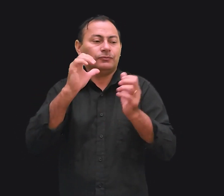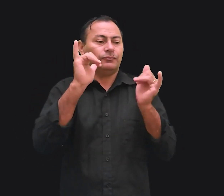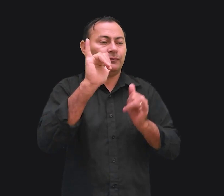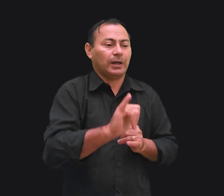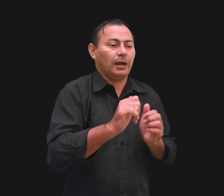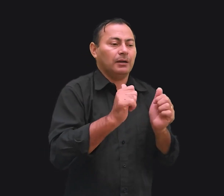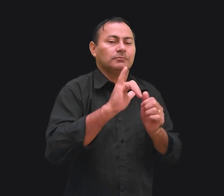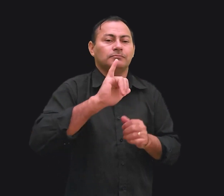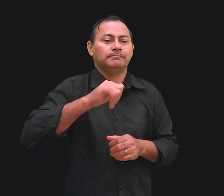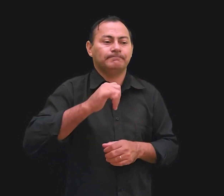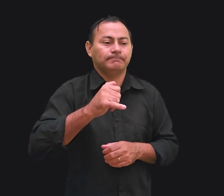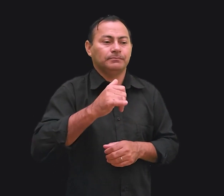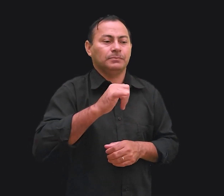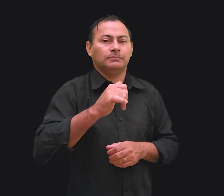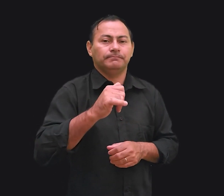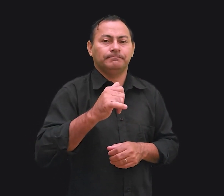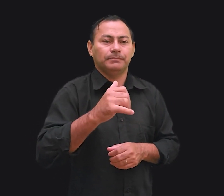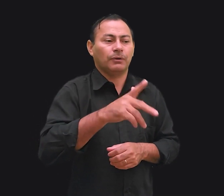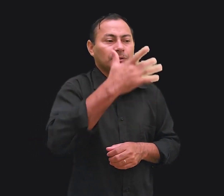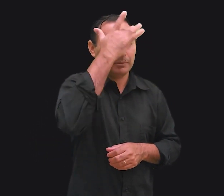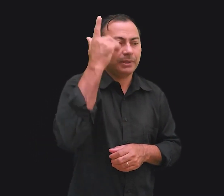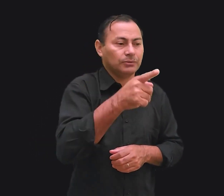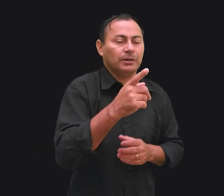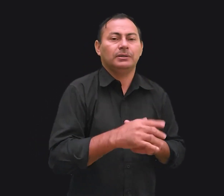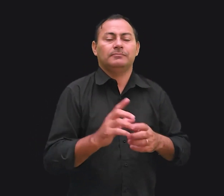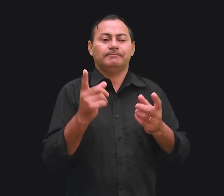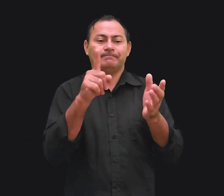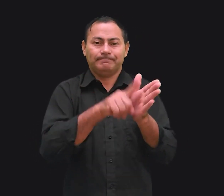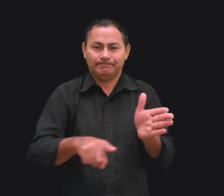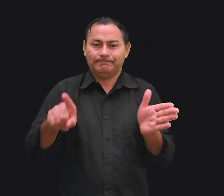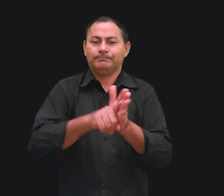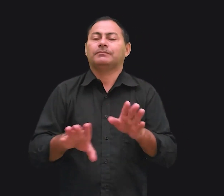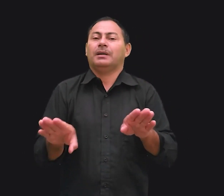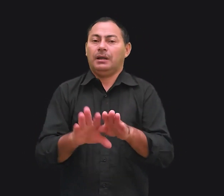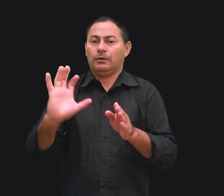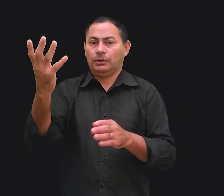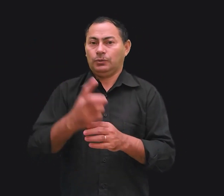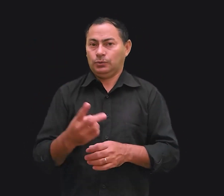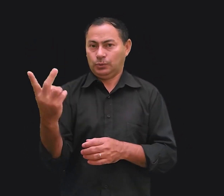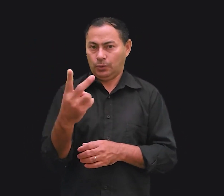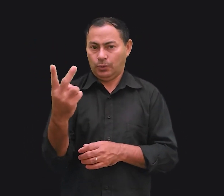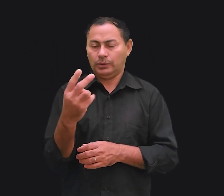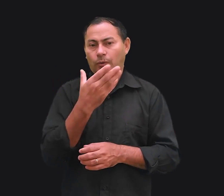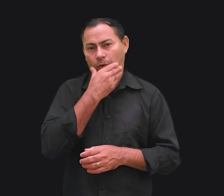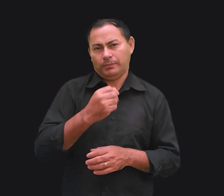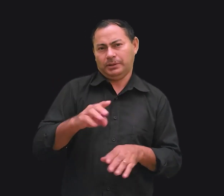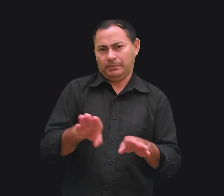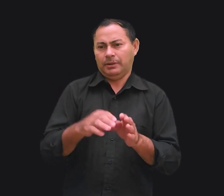com essa pessoa. E o ciclo se reinicia. Acontece também dos dois, marido e